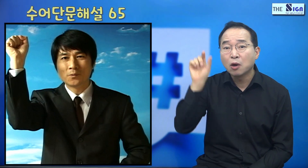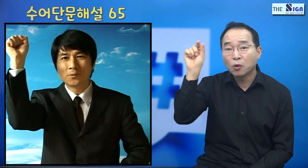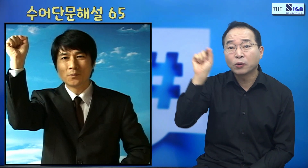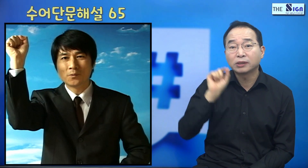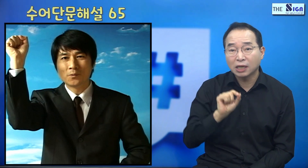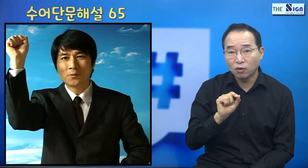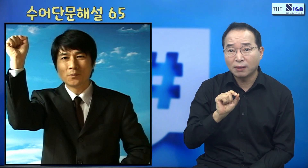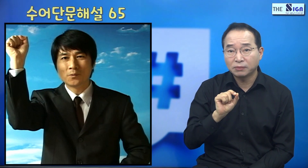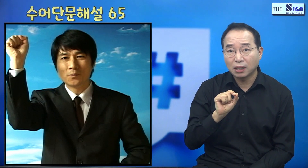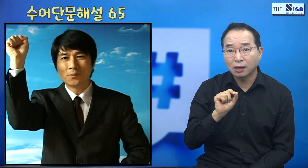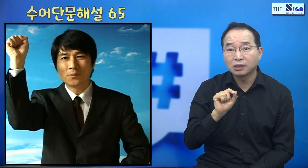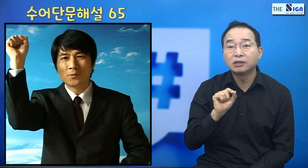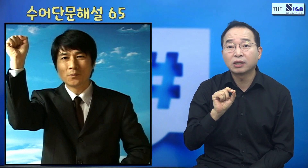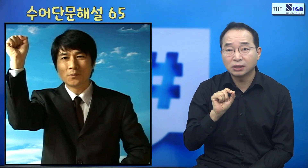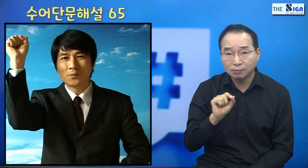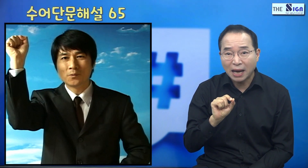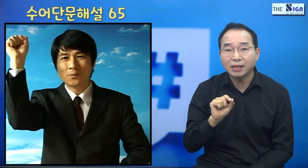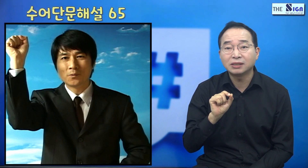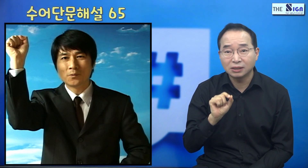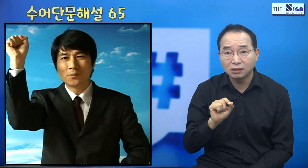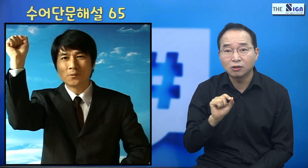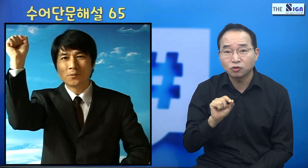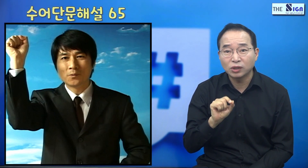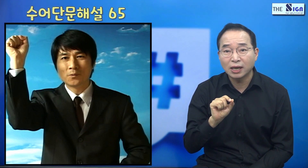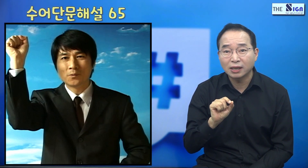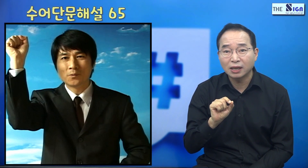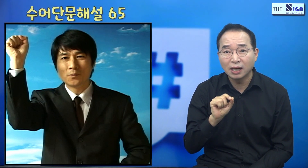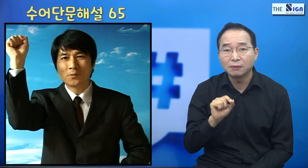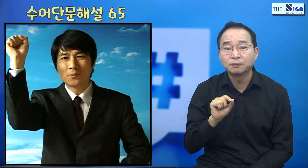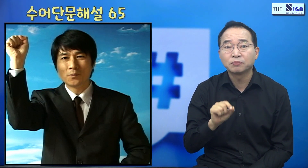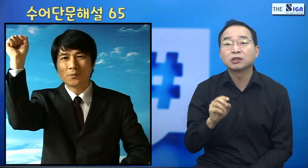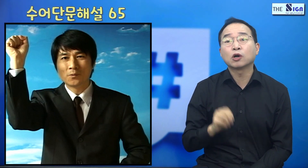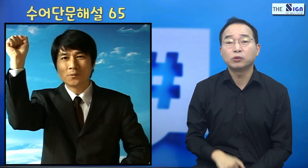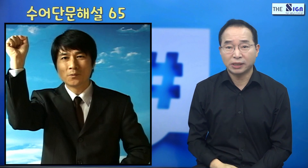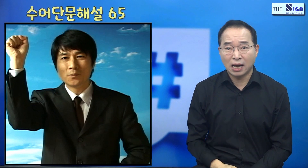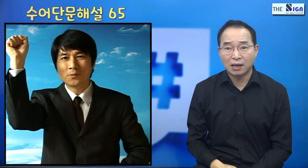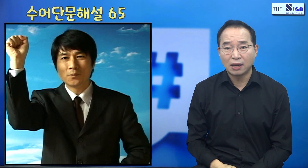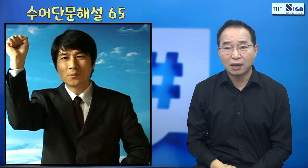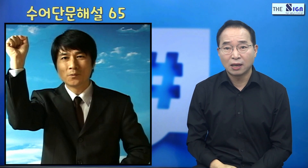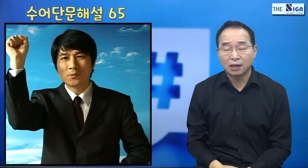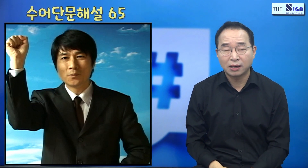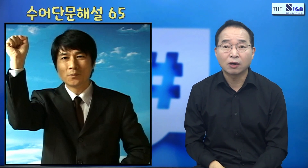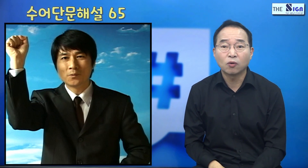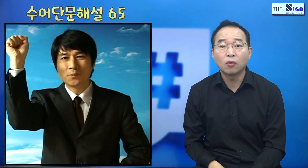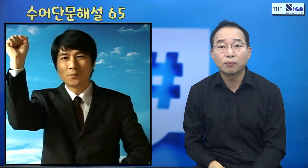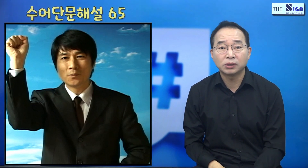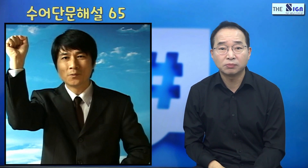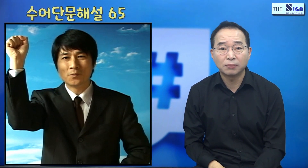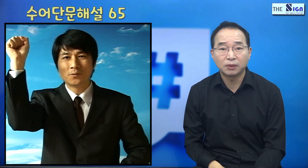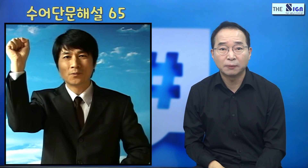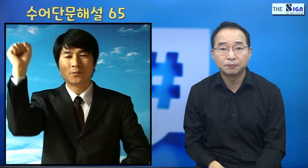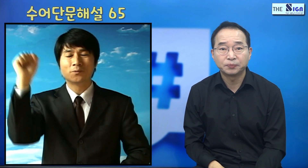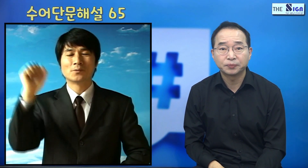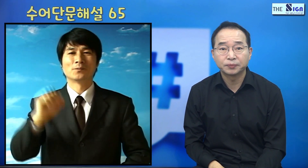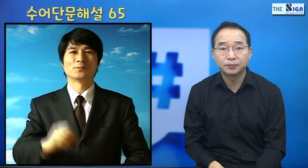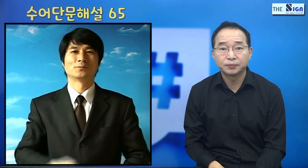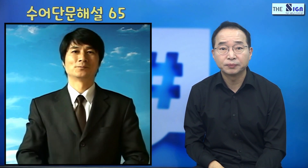때 그렇게 차용합니다. 그렇게 많이 쓰는 것 중에 하나가 서울대다 라고 보시면